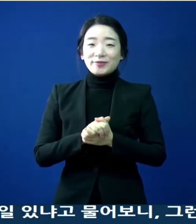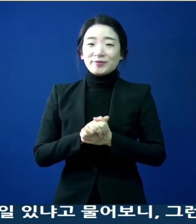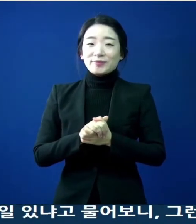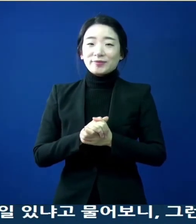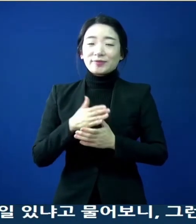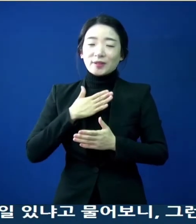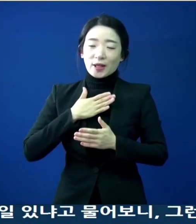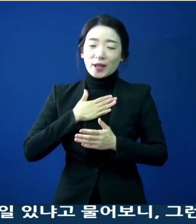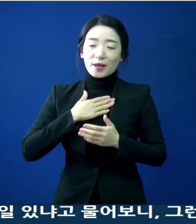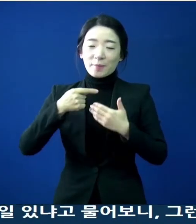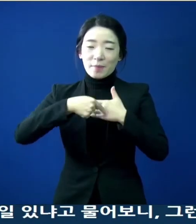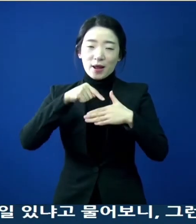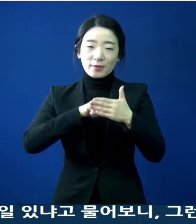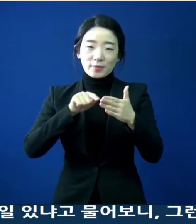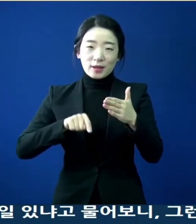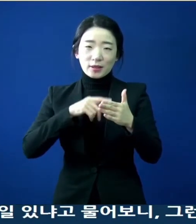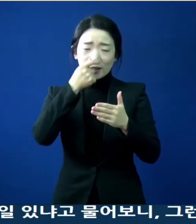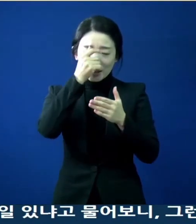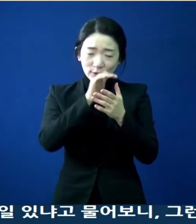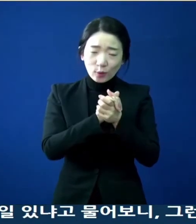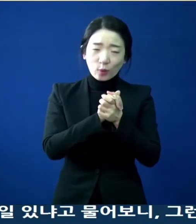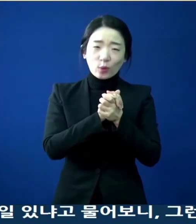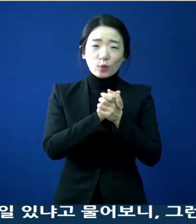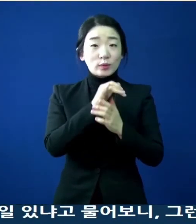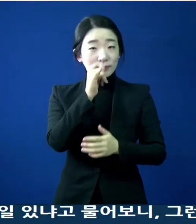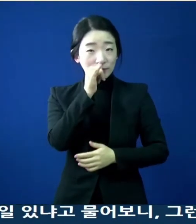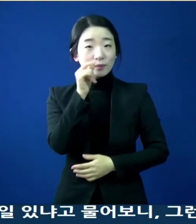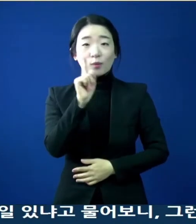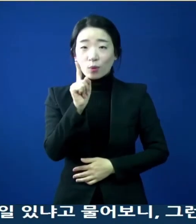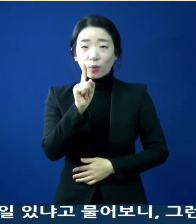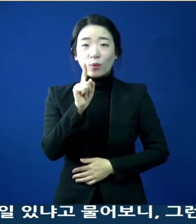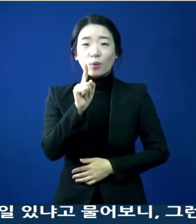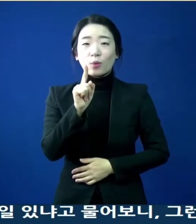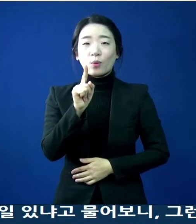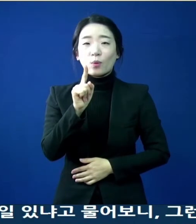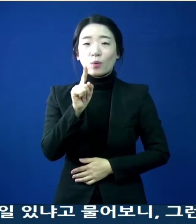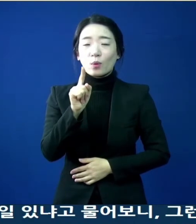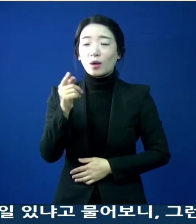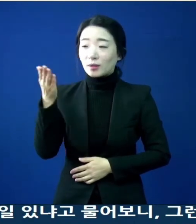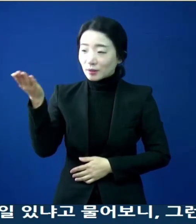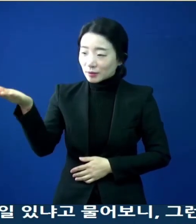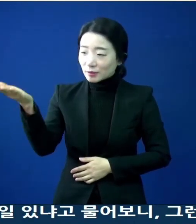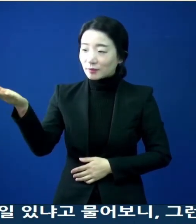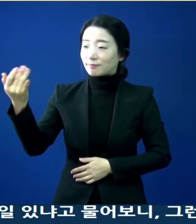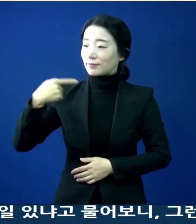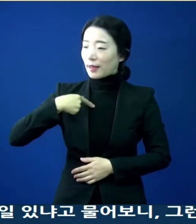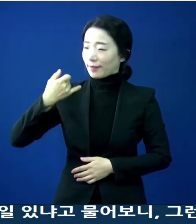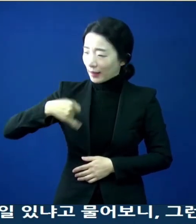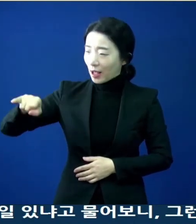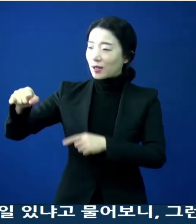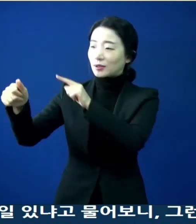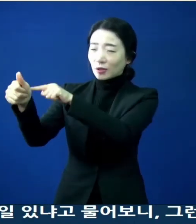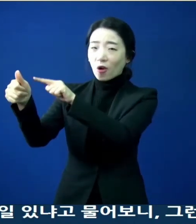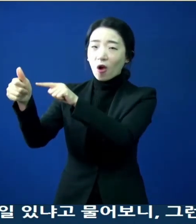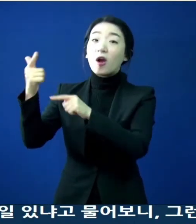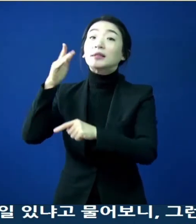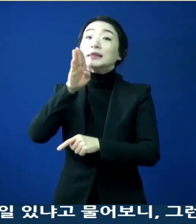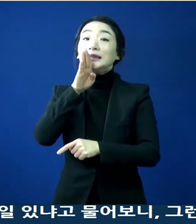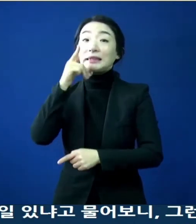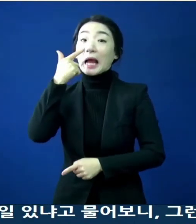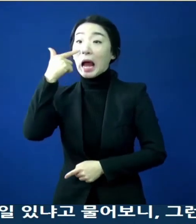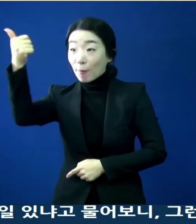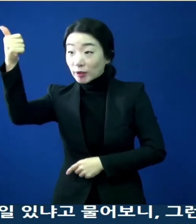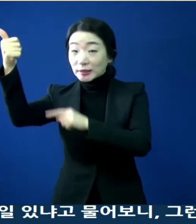제 기도는 이거였습니다. 하나님이 네 아버지인 게 진짜 감사한 일이야. 괄호 열고